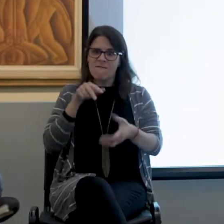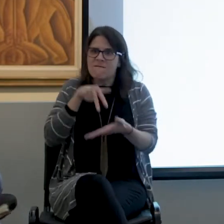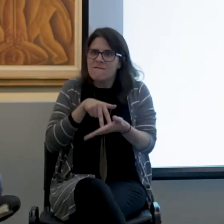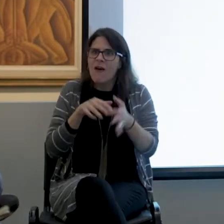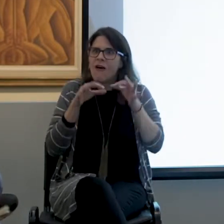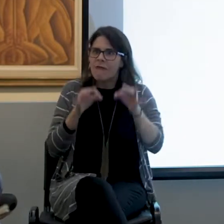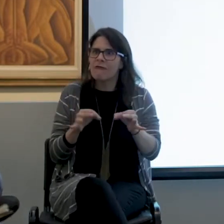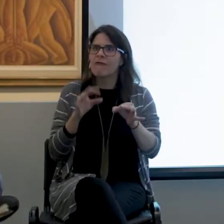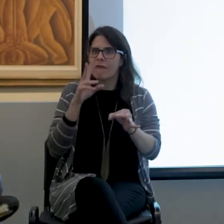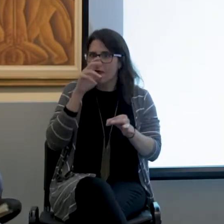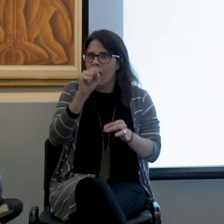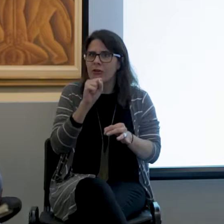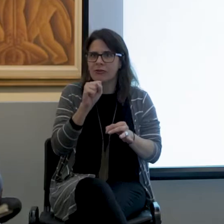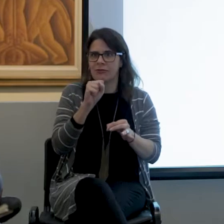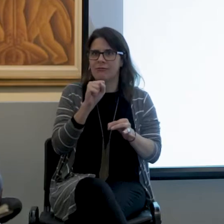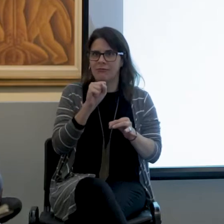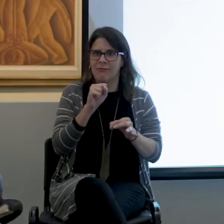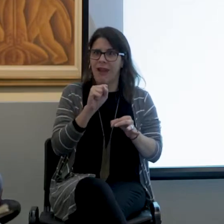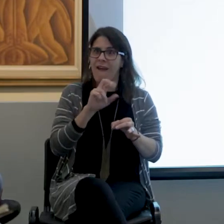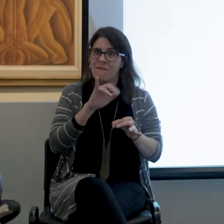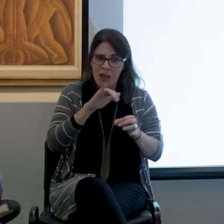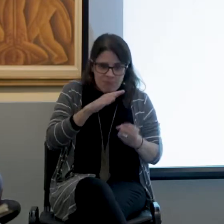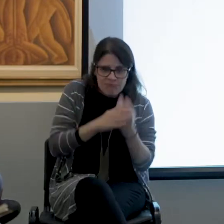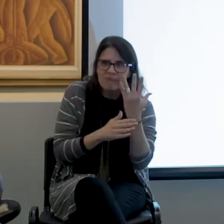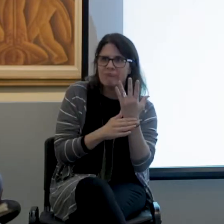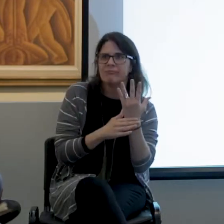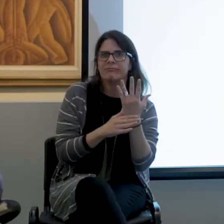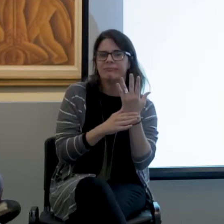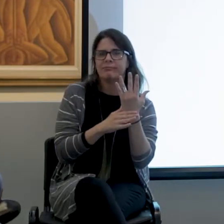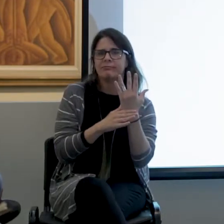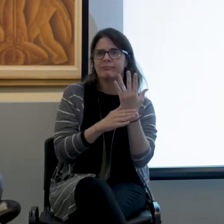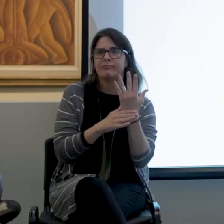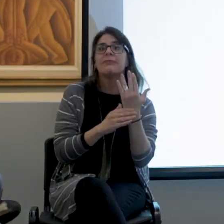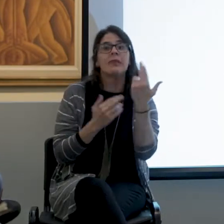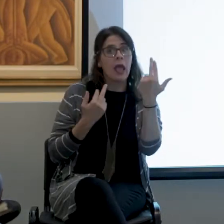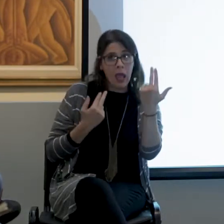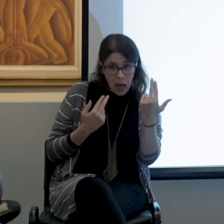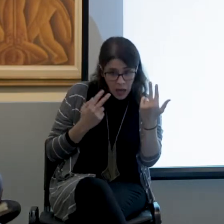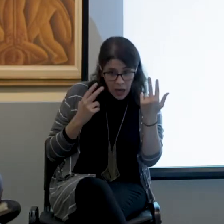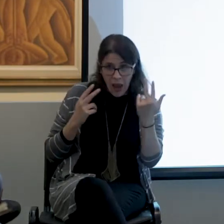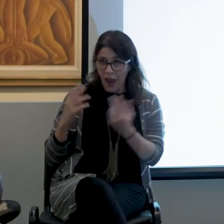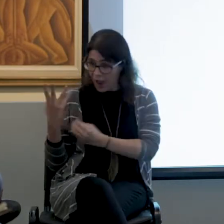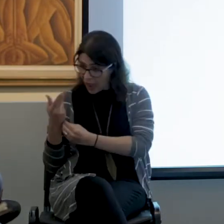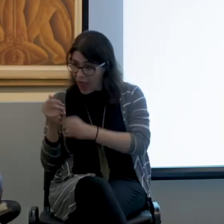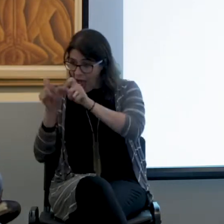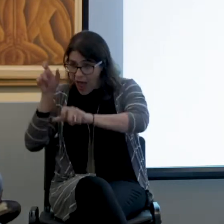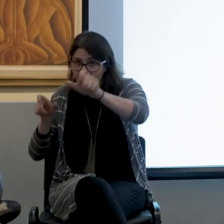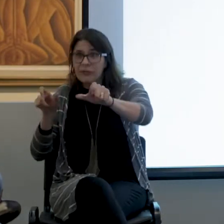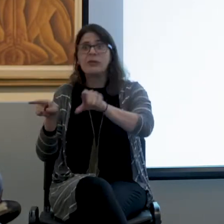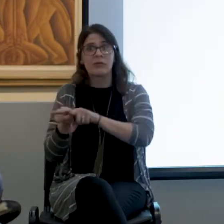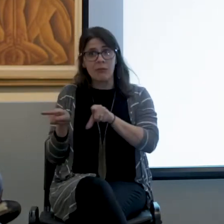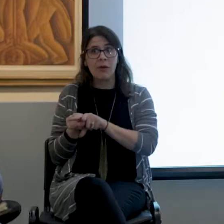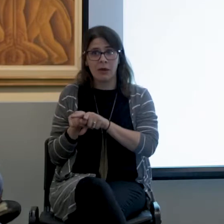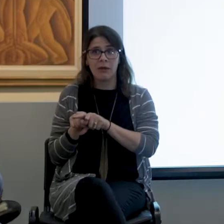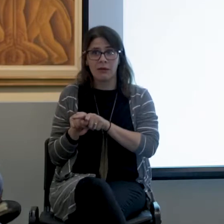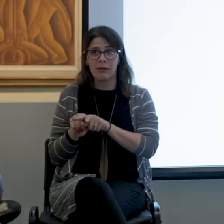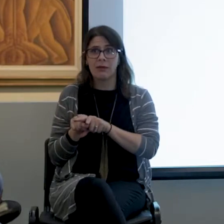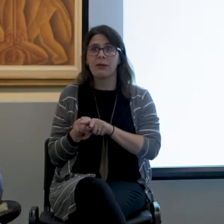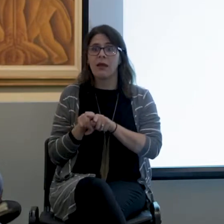do mesmo jeito que os artistas, ter uma mudança radical, violenta na sua...